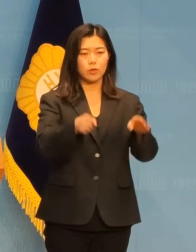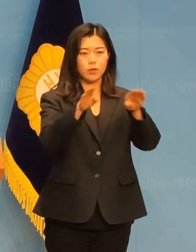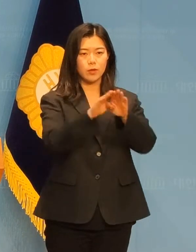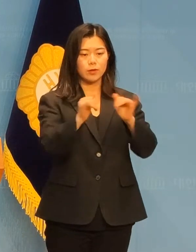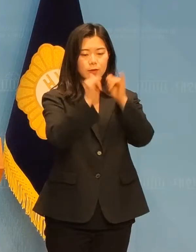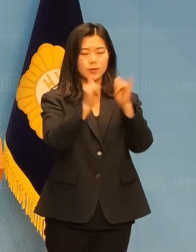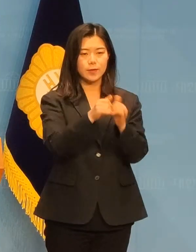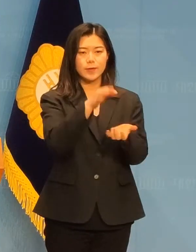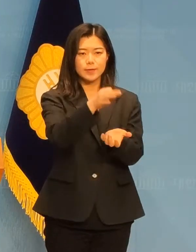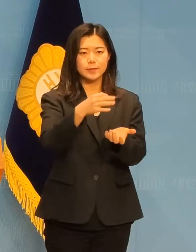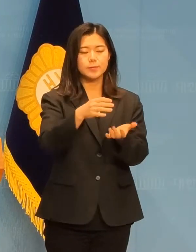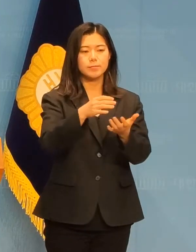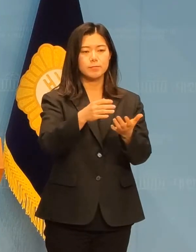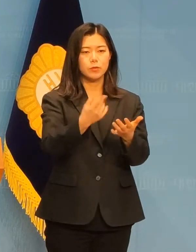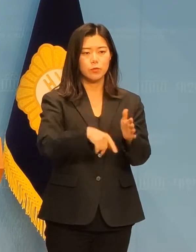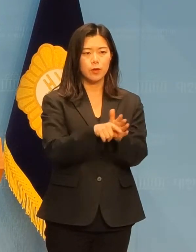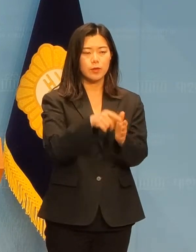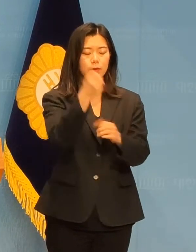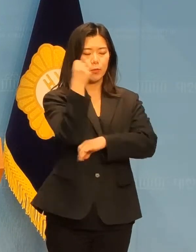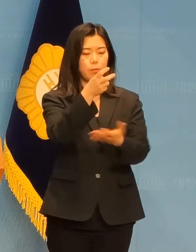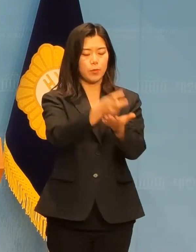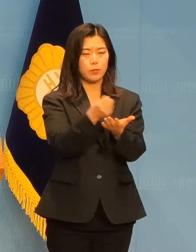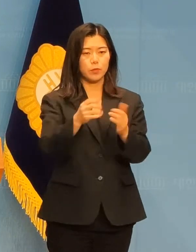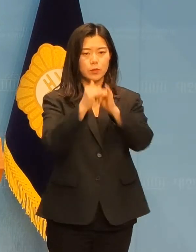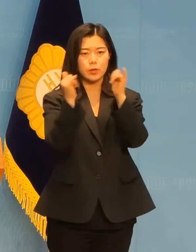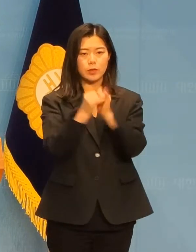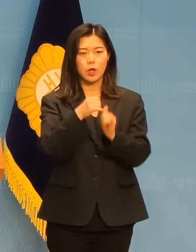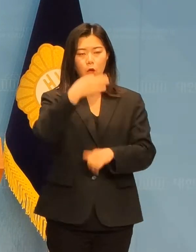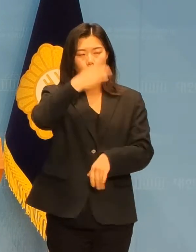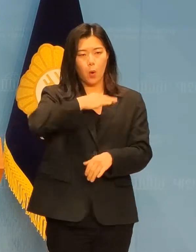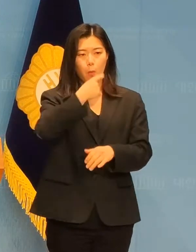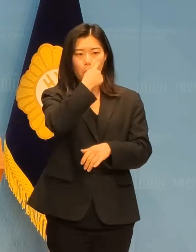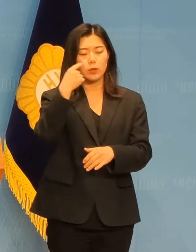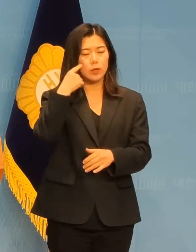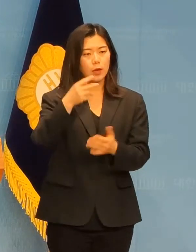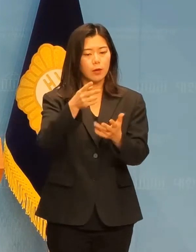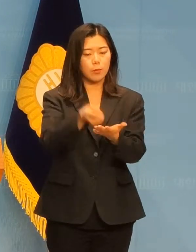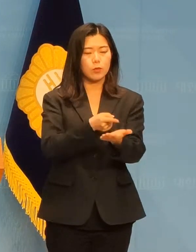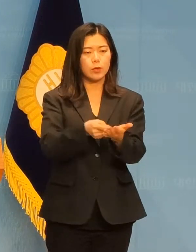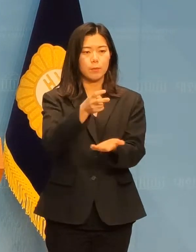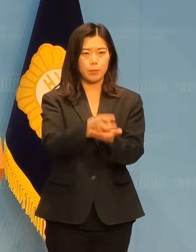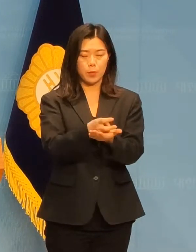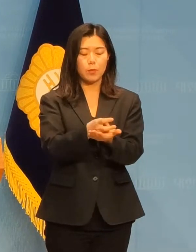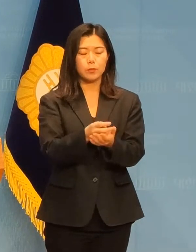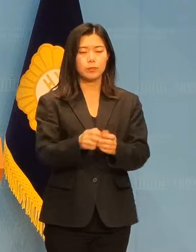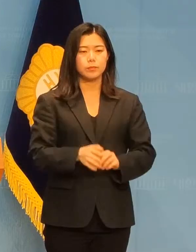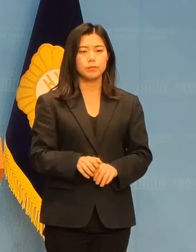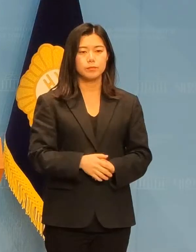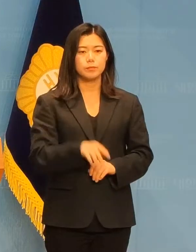가치 실현에 관한 기본법과 사회성과 보상사업의 운영 및 활성화에 관한 법률을